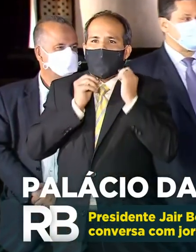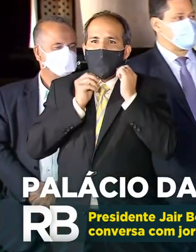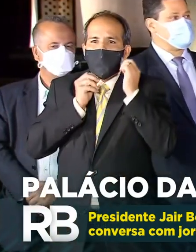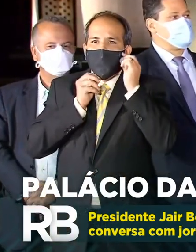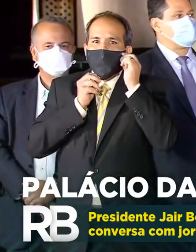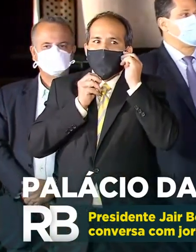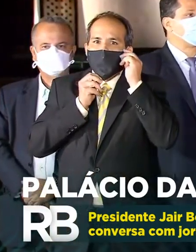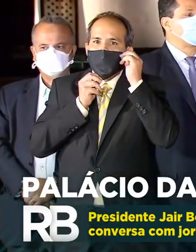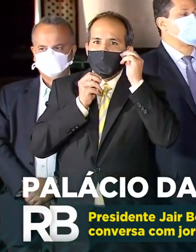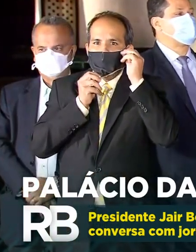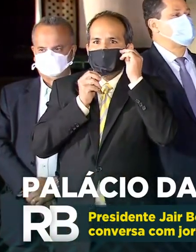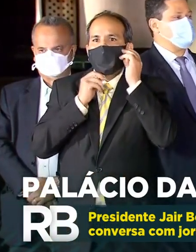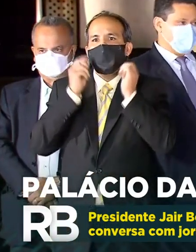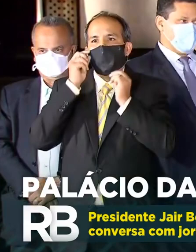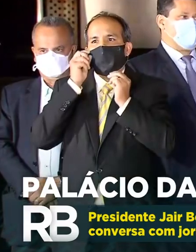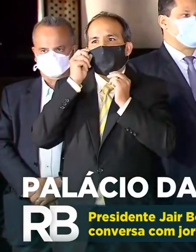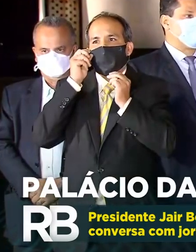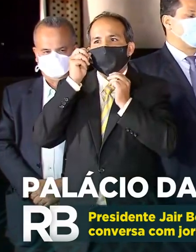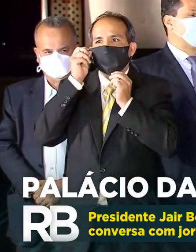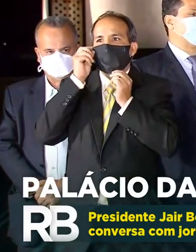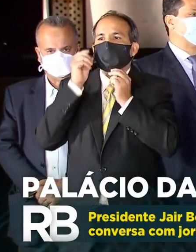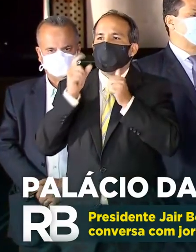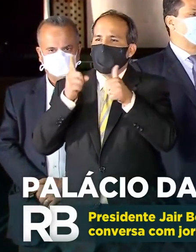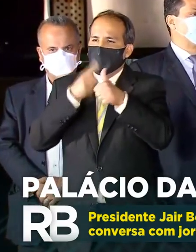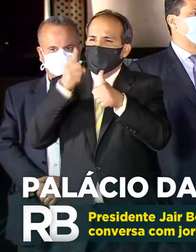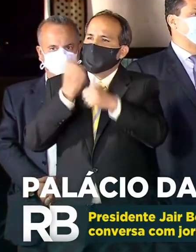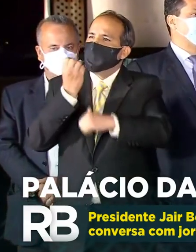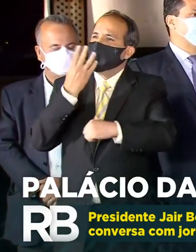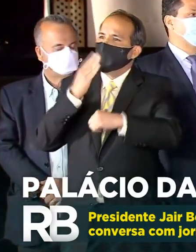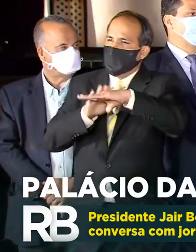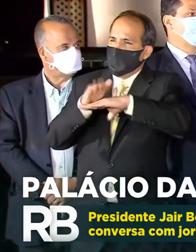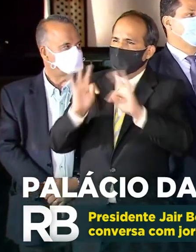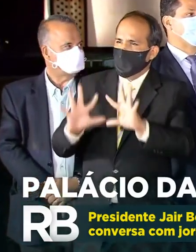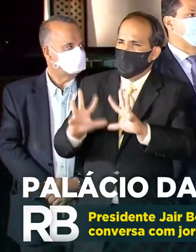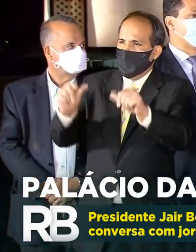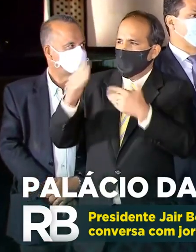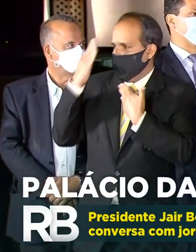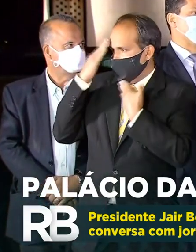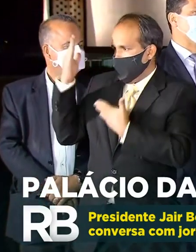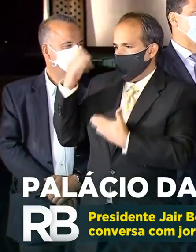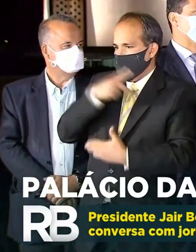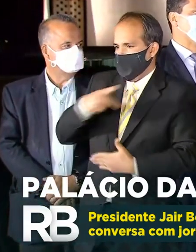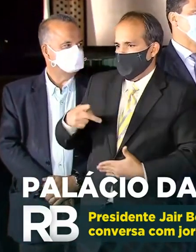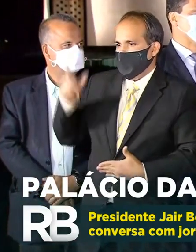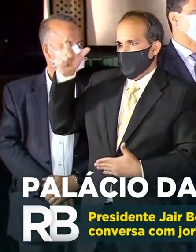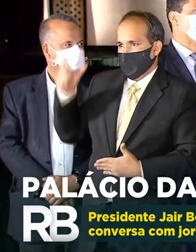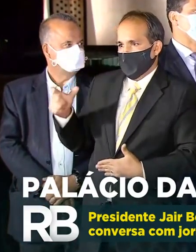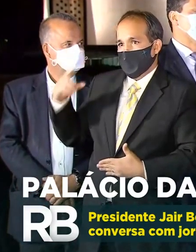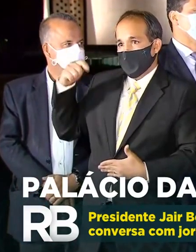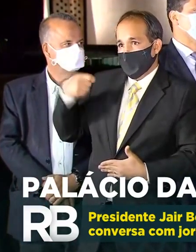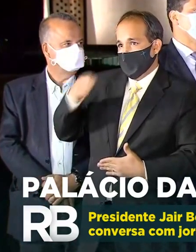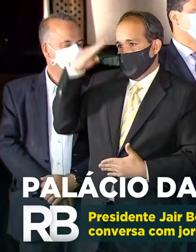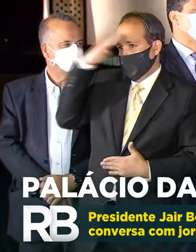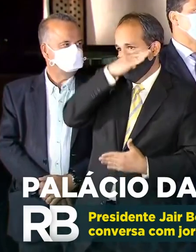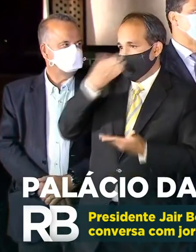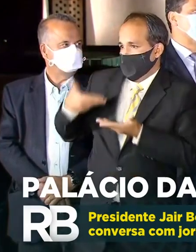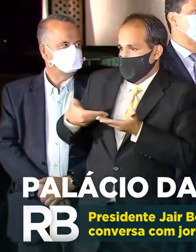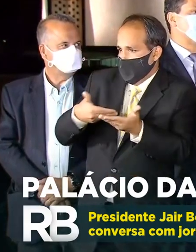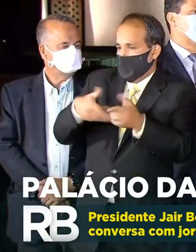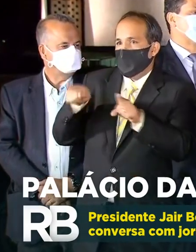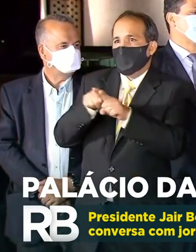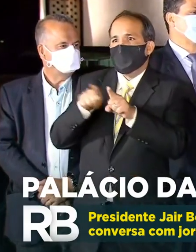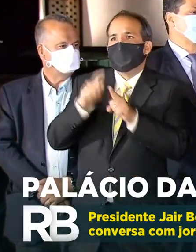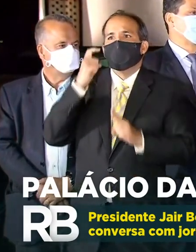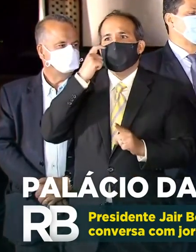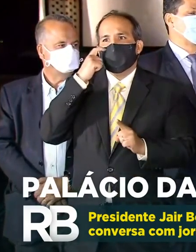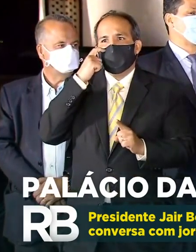Bem, primeiro boa noite a todos, agradecer ao presidente pelo convite, ao presidente Bolsonaro, ao presidente Davi, aos ministros, aos